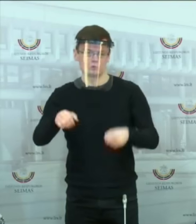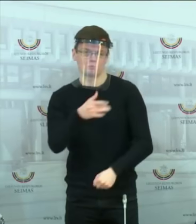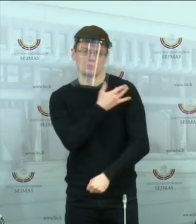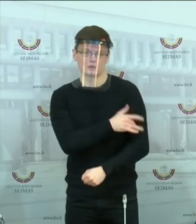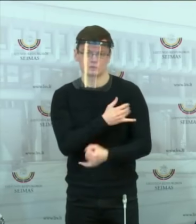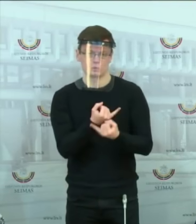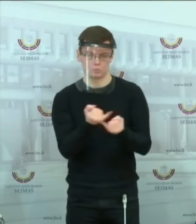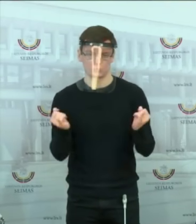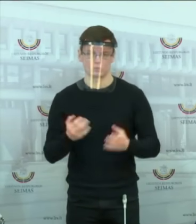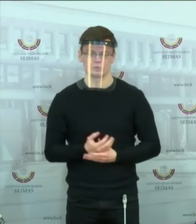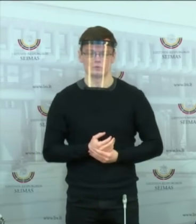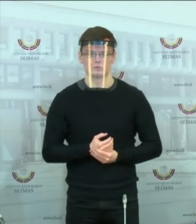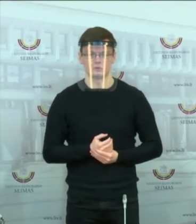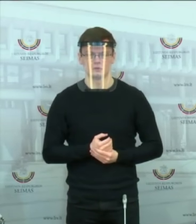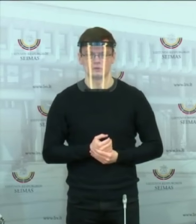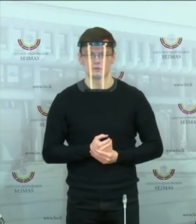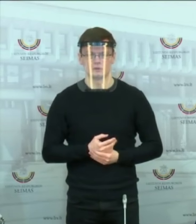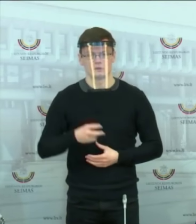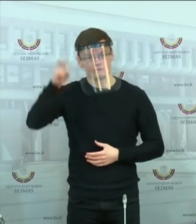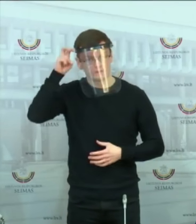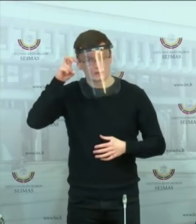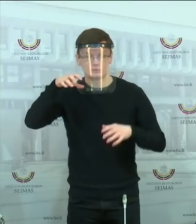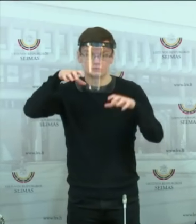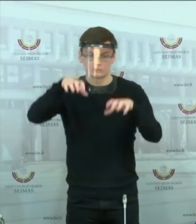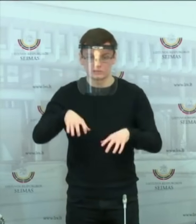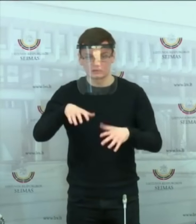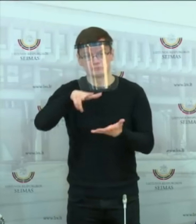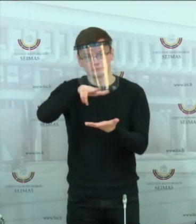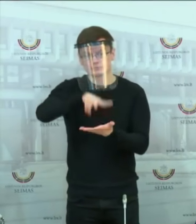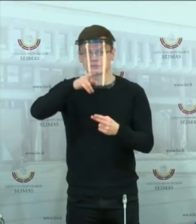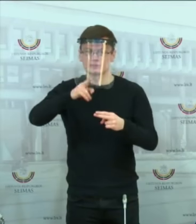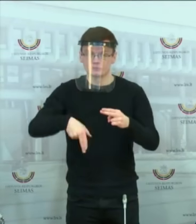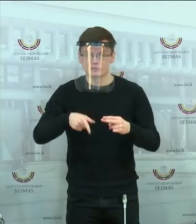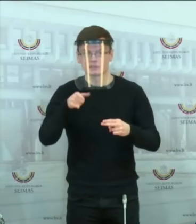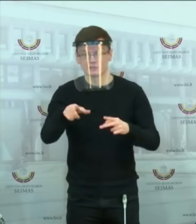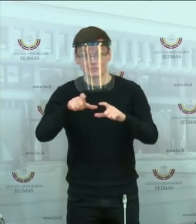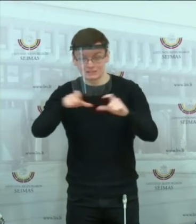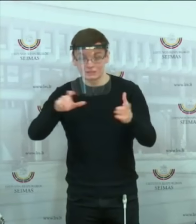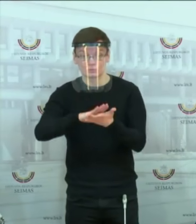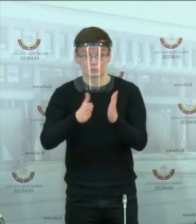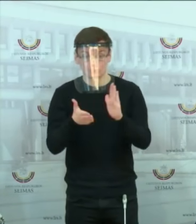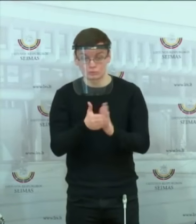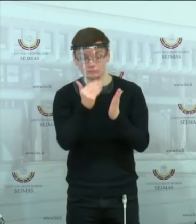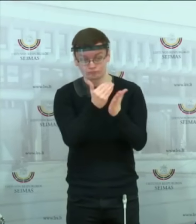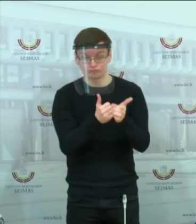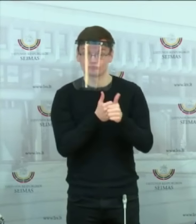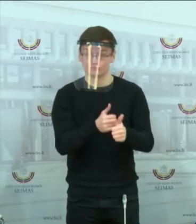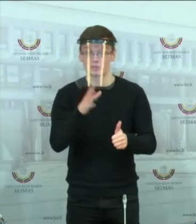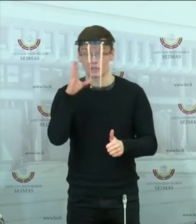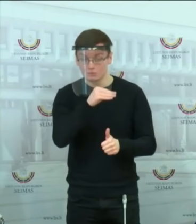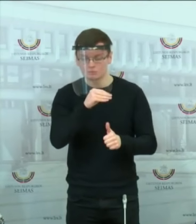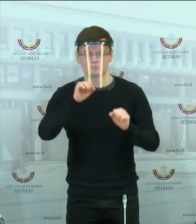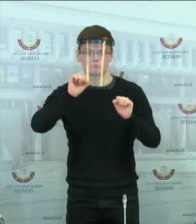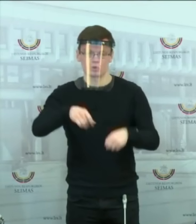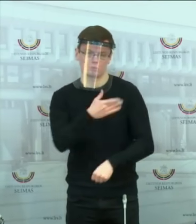iš esmės, na, vyriausybė kaip priims sprendimą, kai tik įstaigos susitvarko pagal reikalavimus, jos ir gali tas paslaugas pradėti teikti.